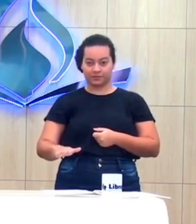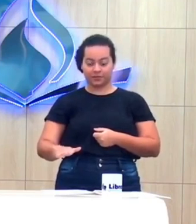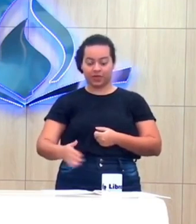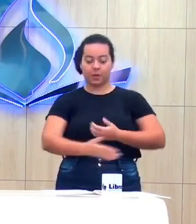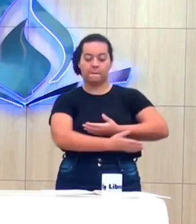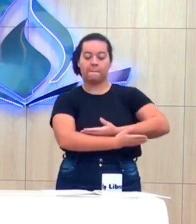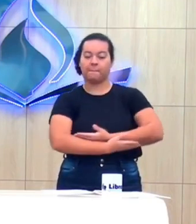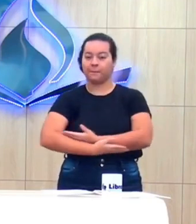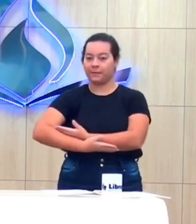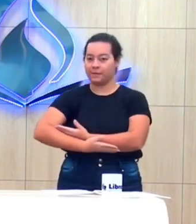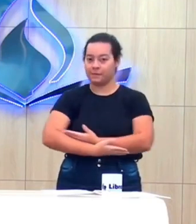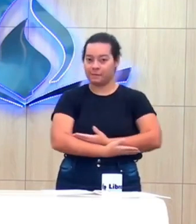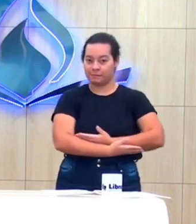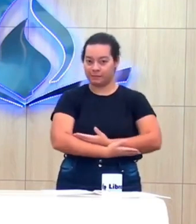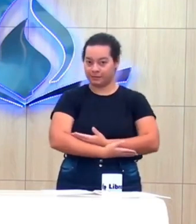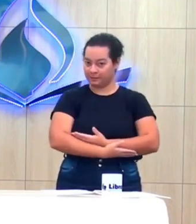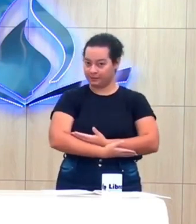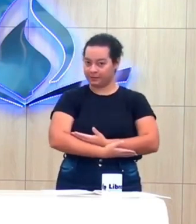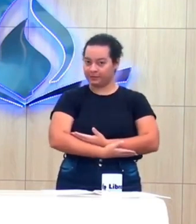Bebê.